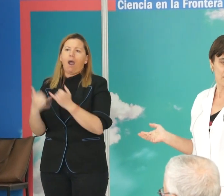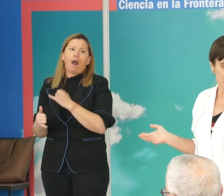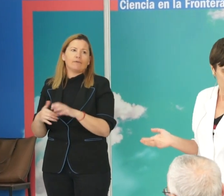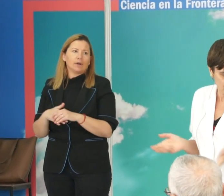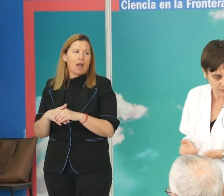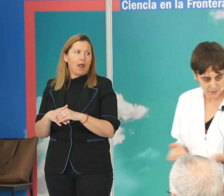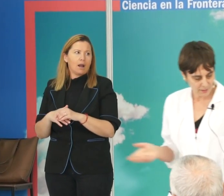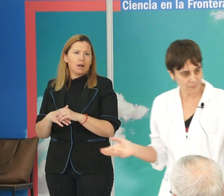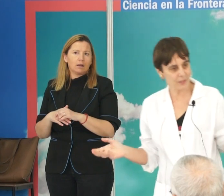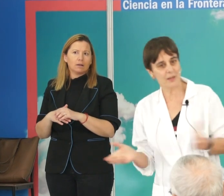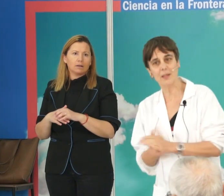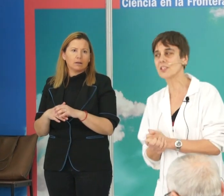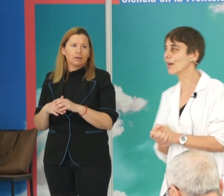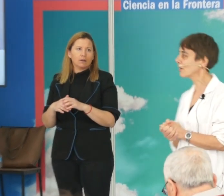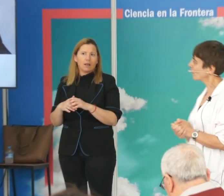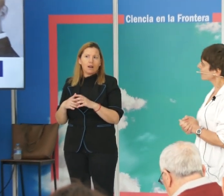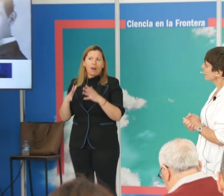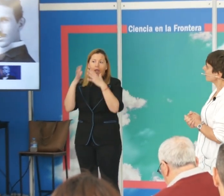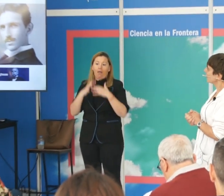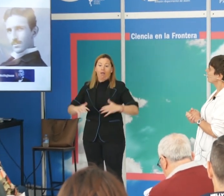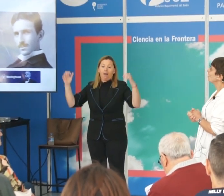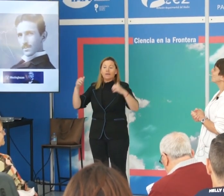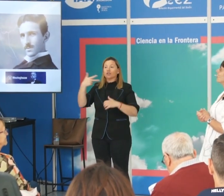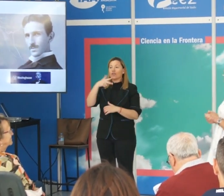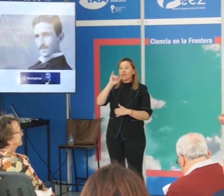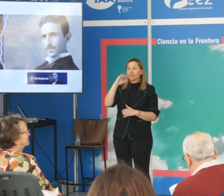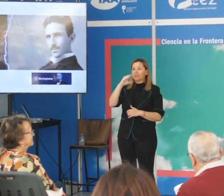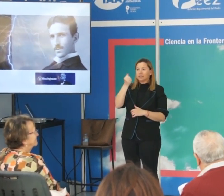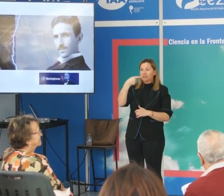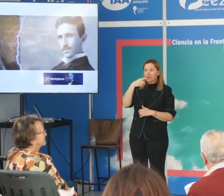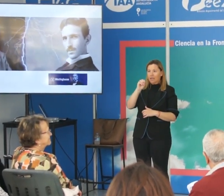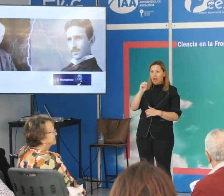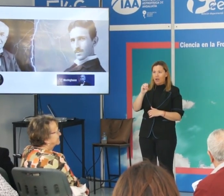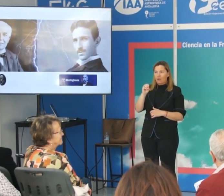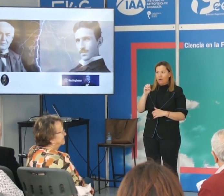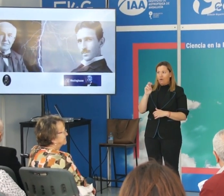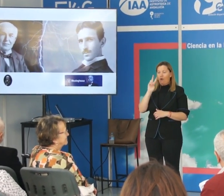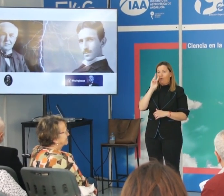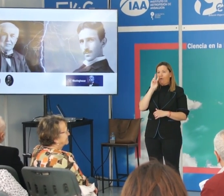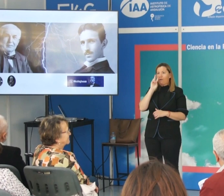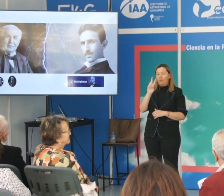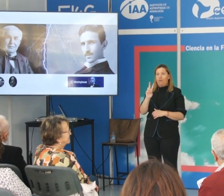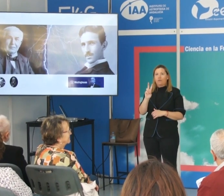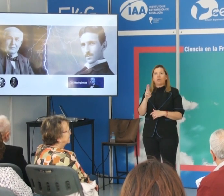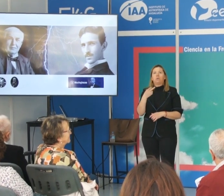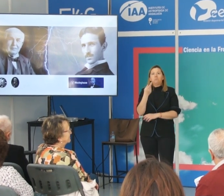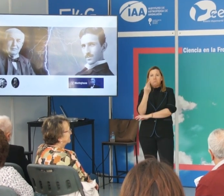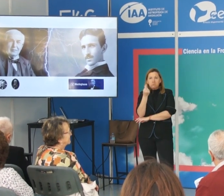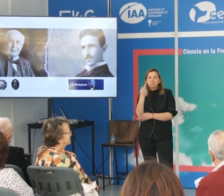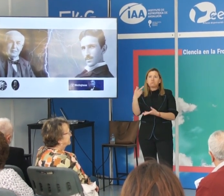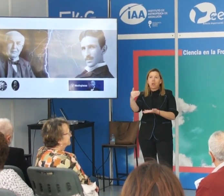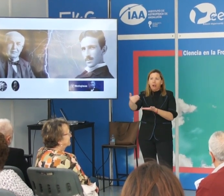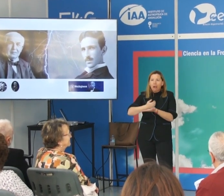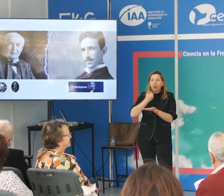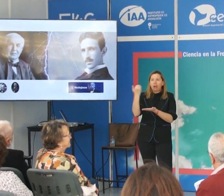feria de la feria de Chicago fue el que se llevó, el que lo iluminó, pues mostró que era rentable, que era económico,